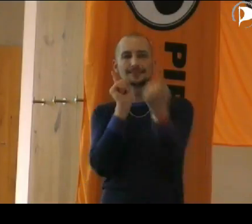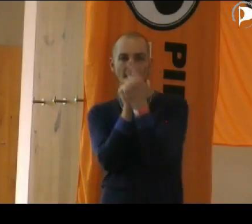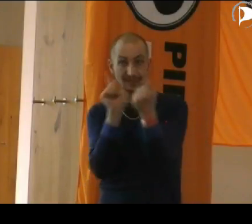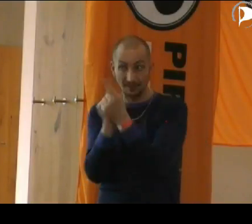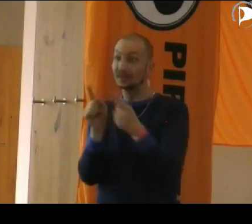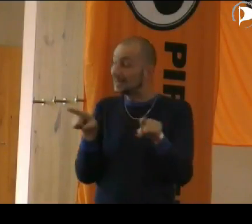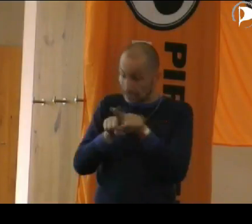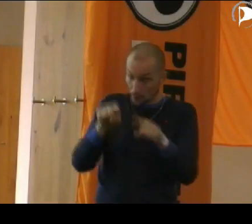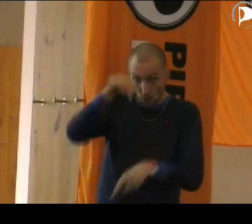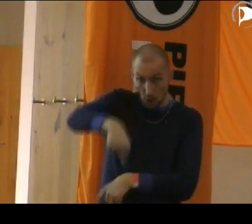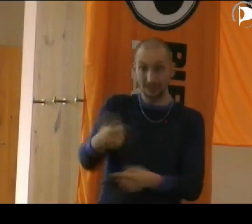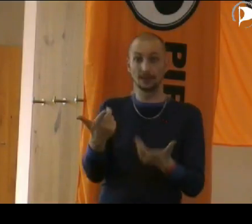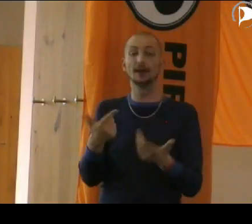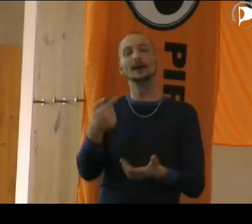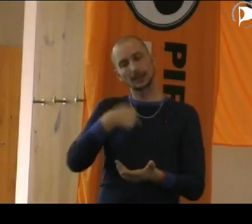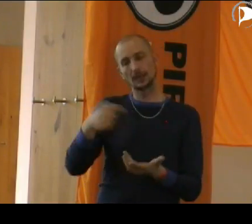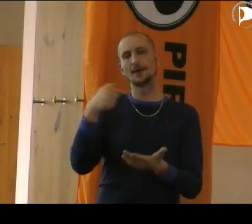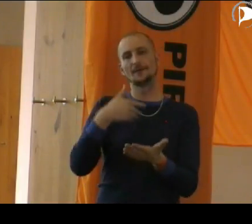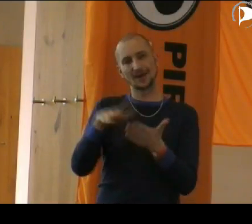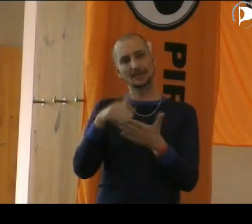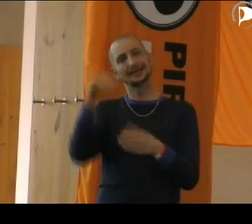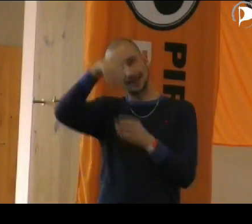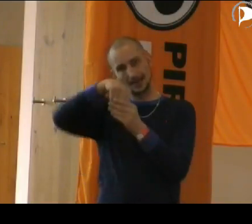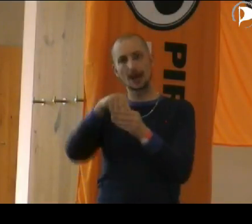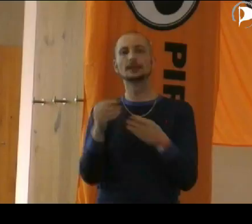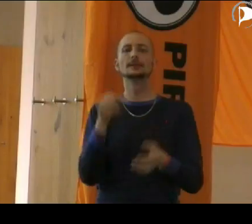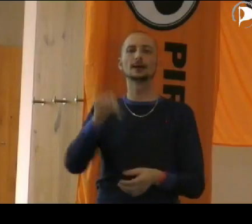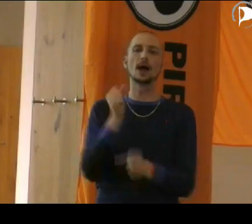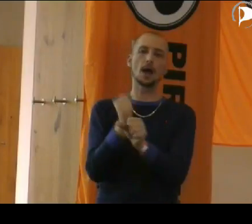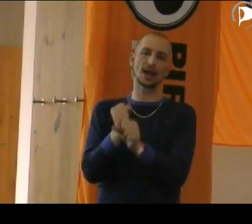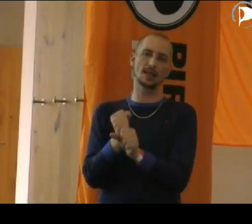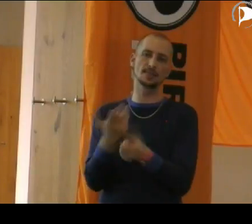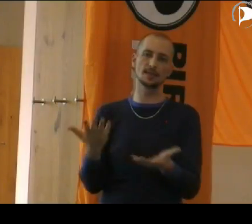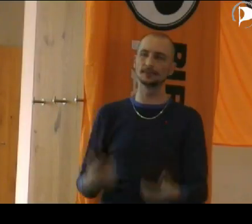heute und da würde ich gerne damals dabei danke schön